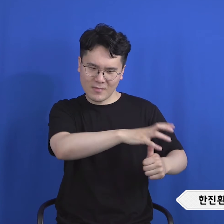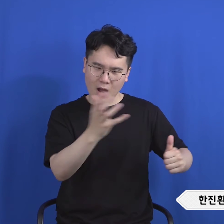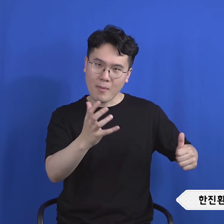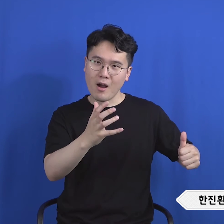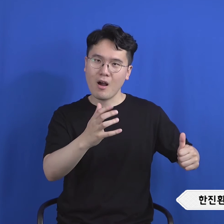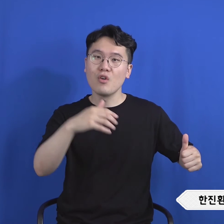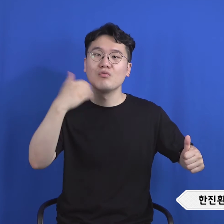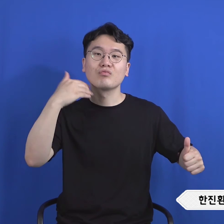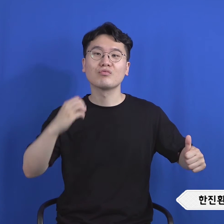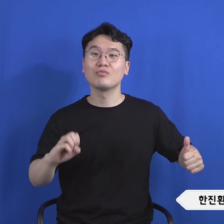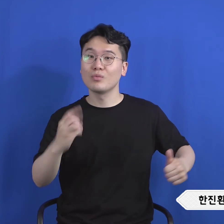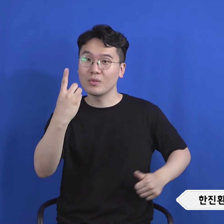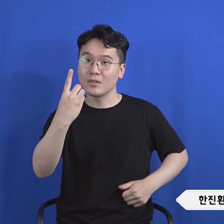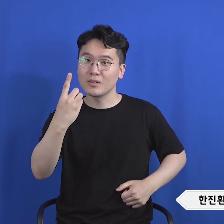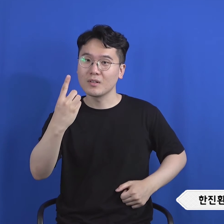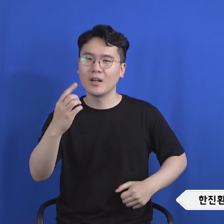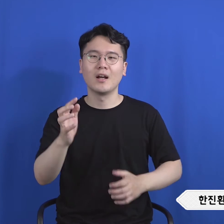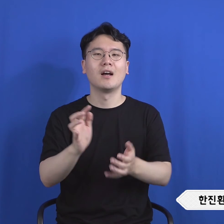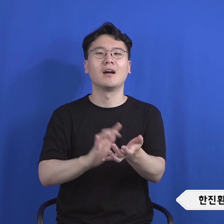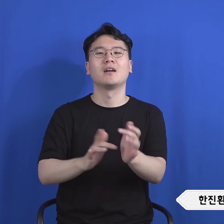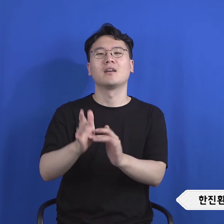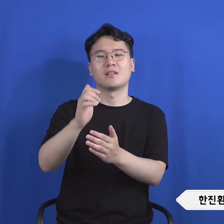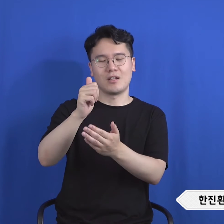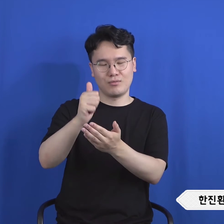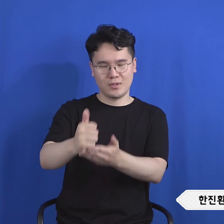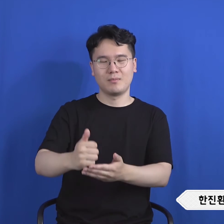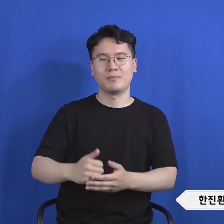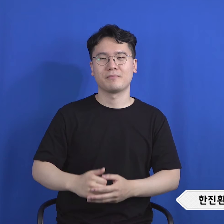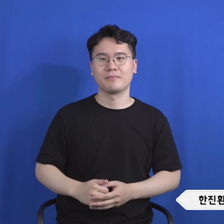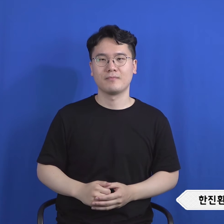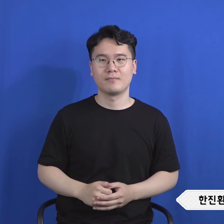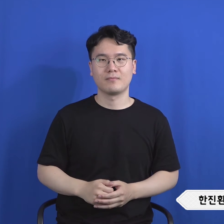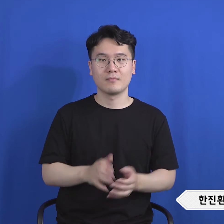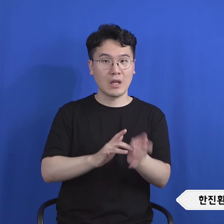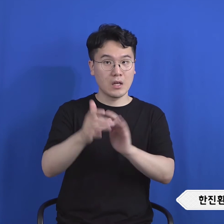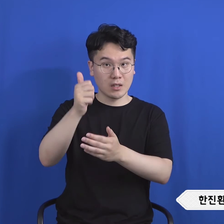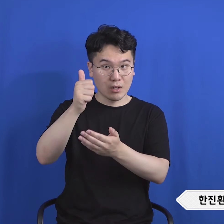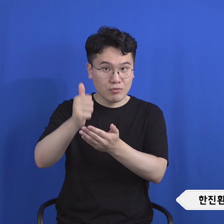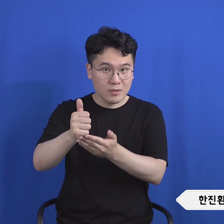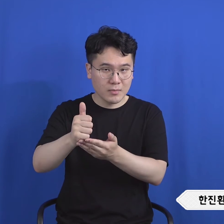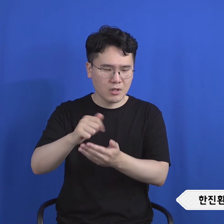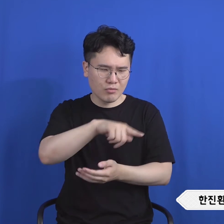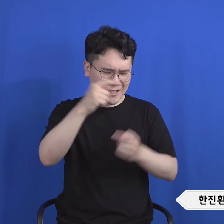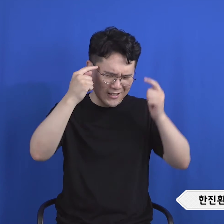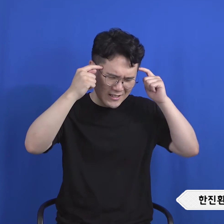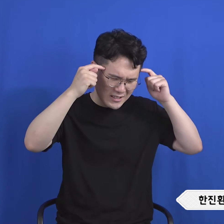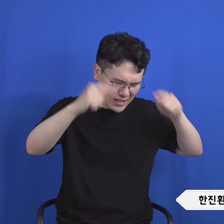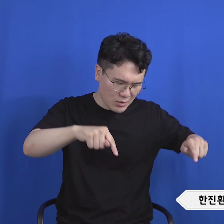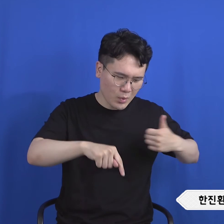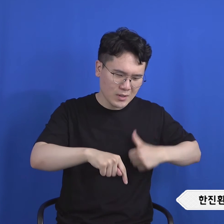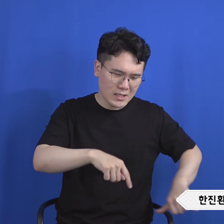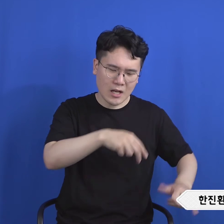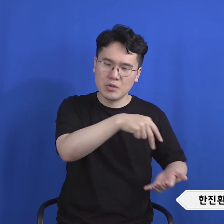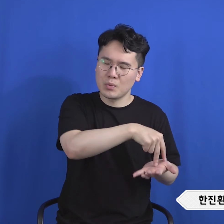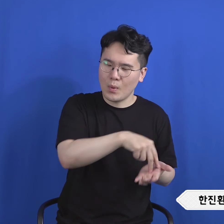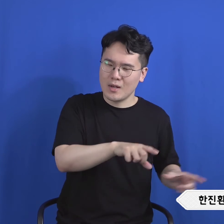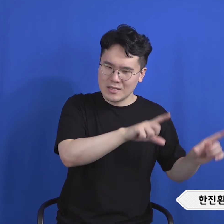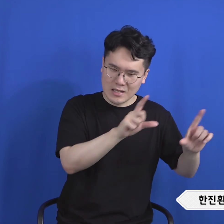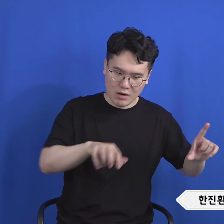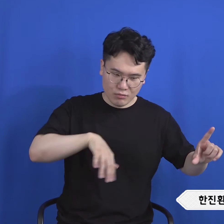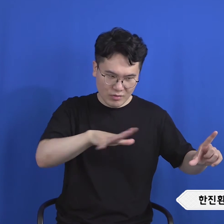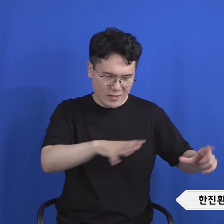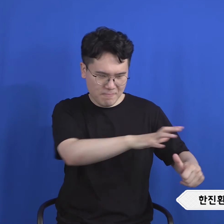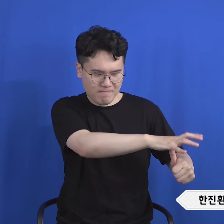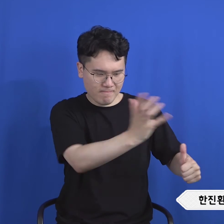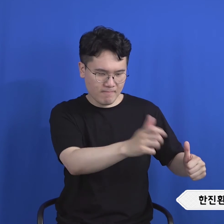것이 누구 때문입니까? 예수님 때문 아닙니까? 예수님이 지옥 자식으로 살던 우리를 건져내어 천국